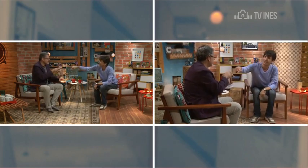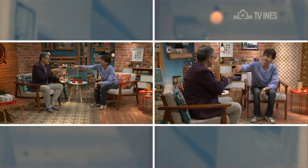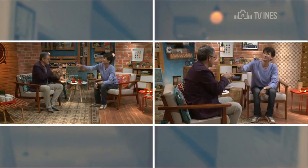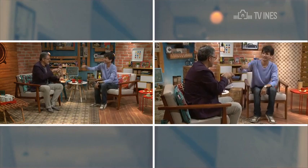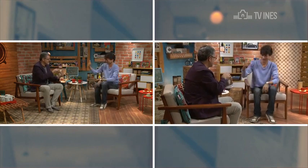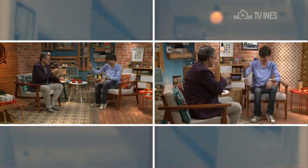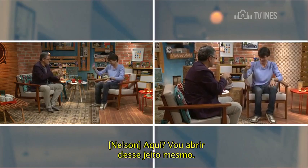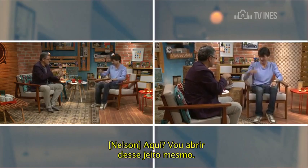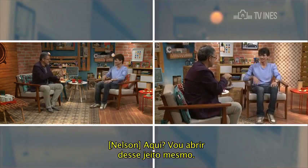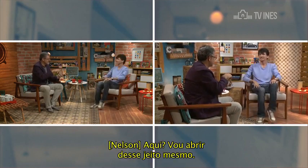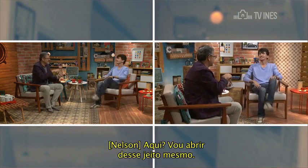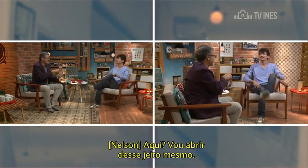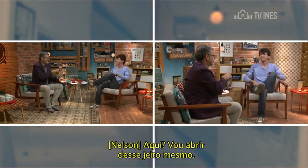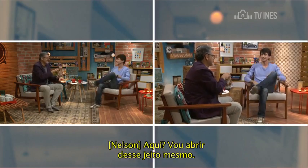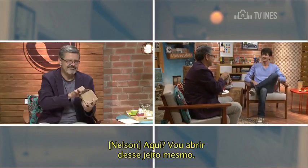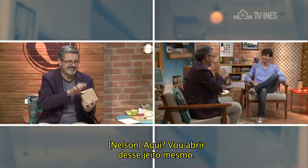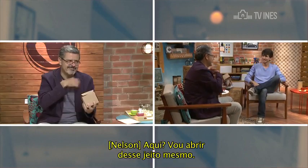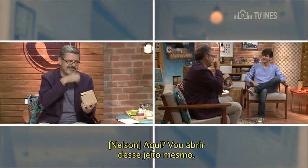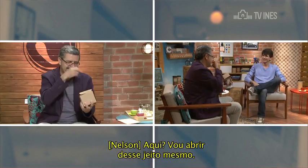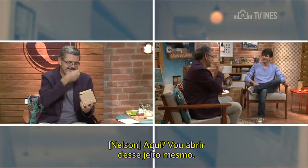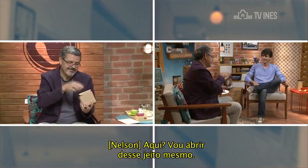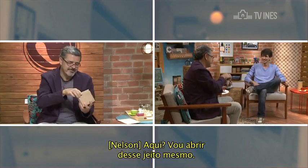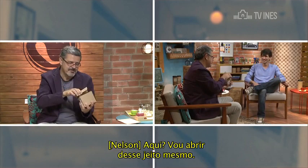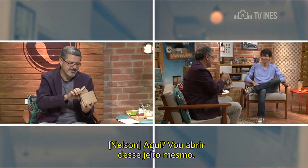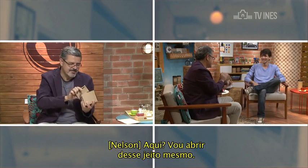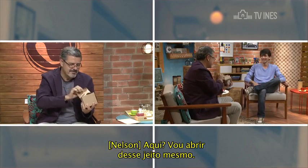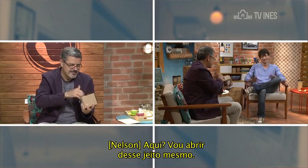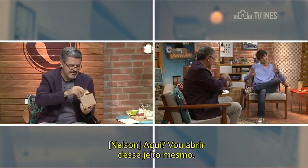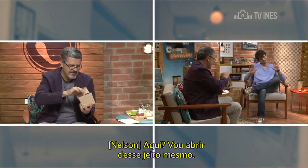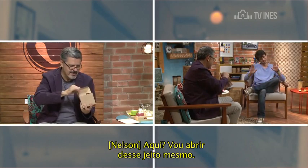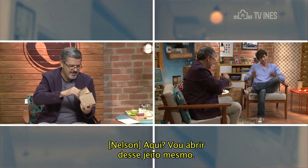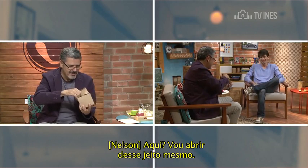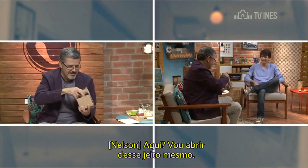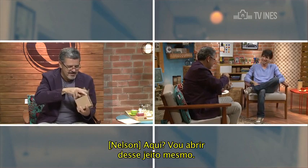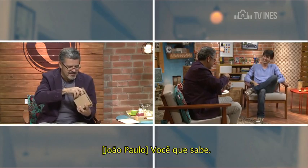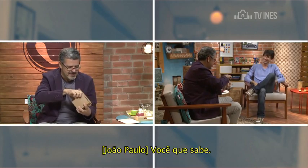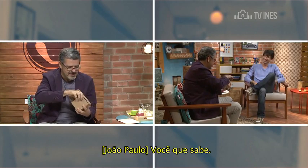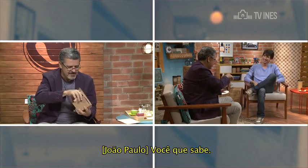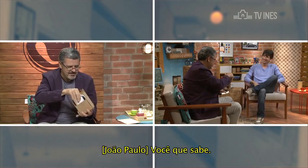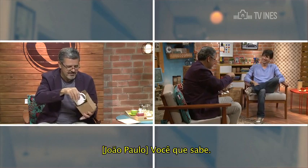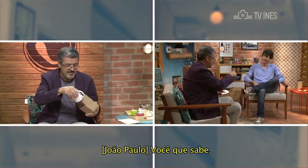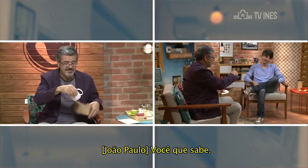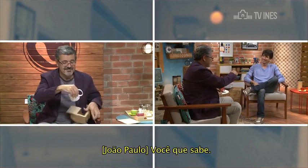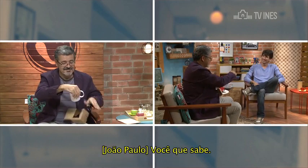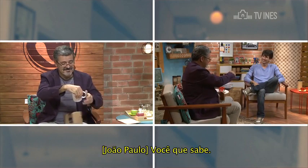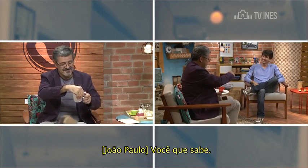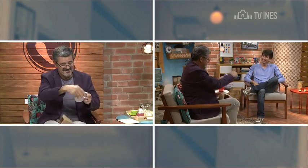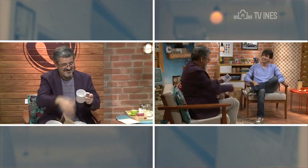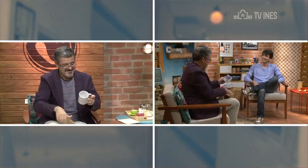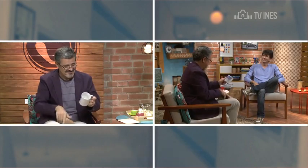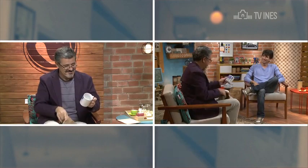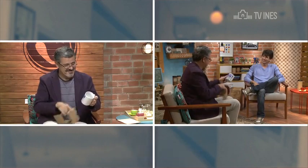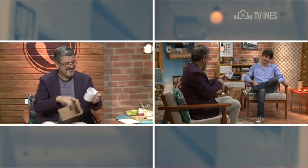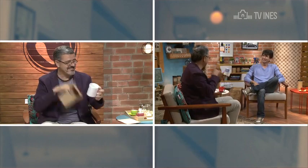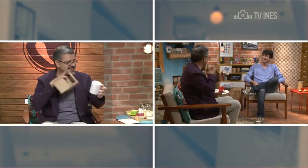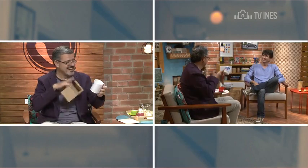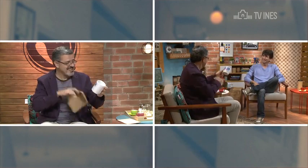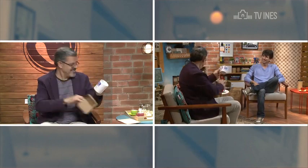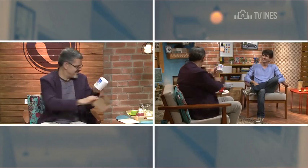isso aqui eu vou abrir desse jeito mesmo você que sabe né que